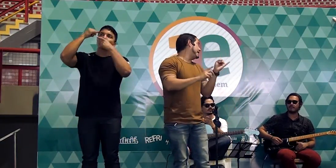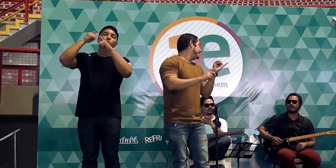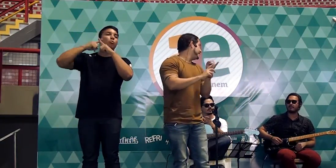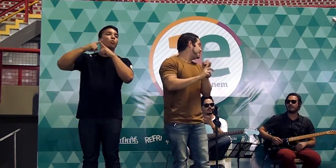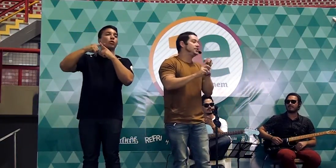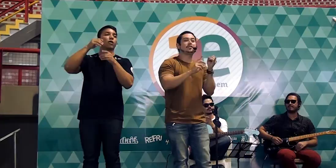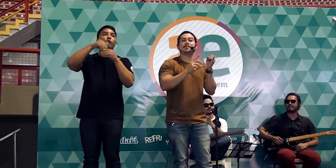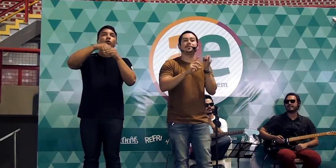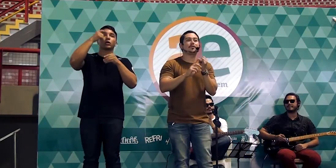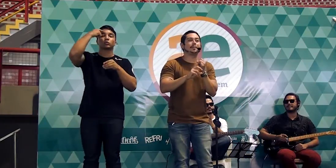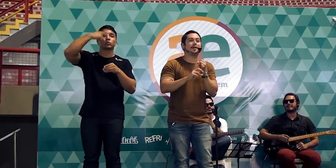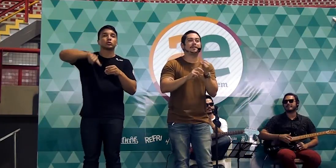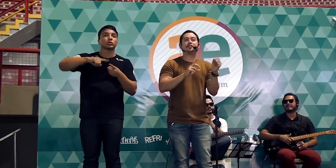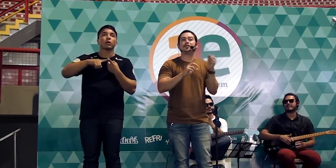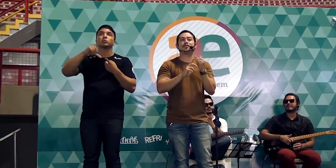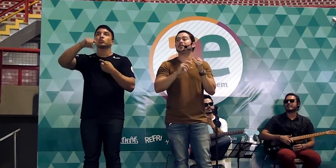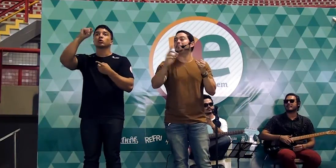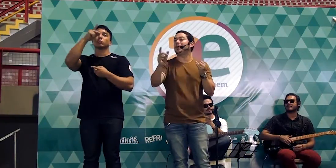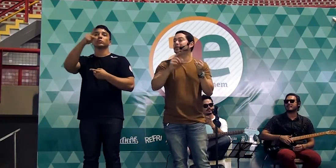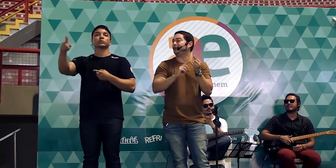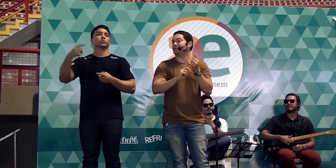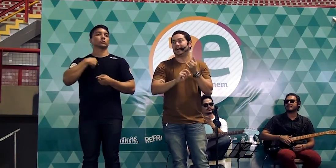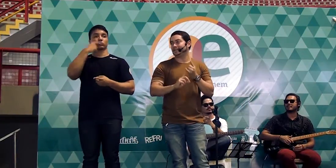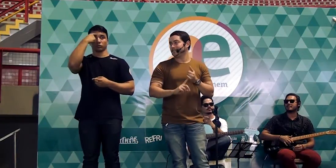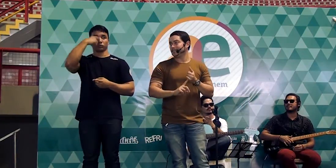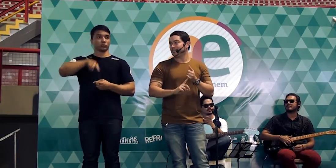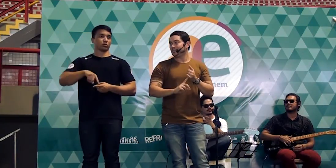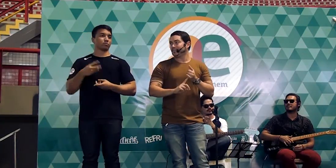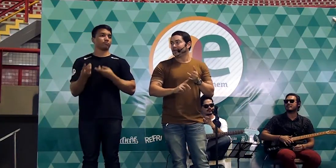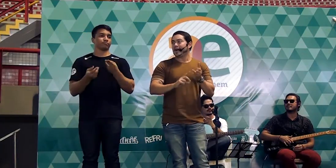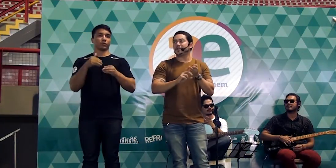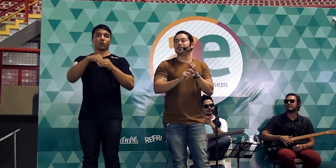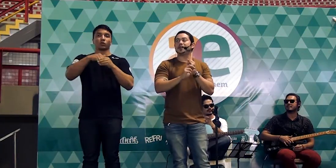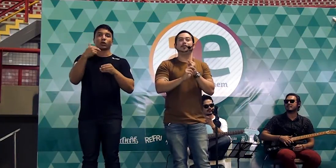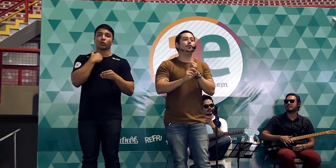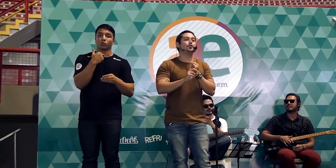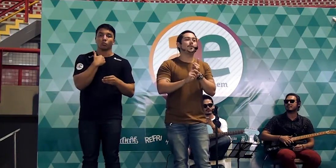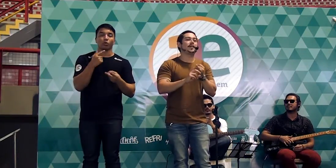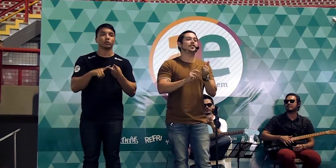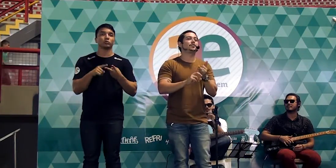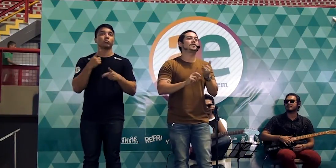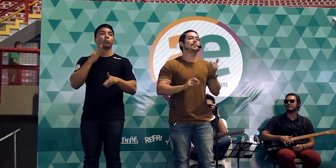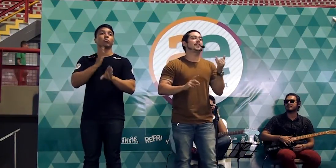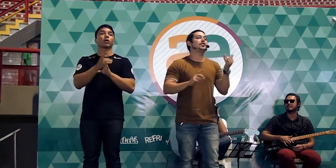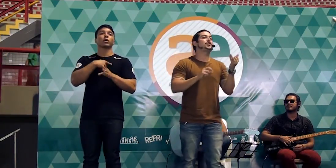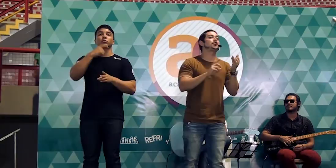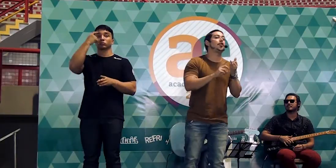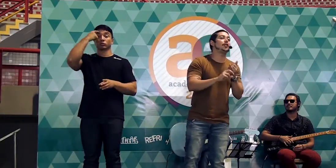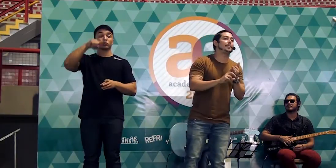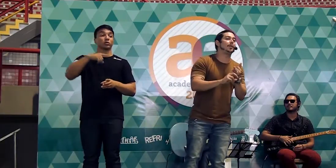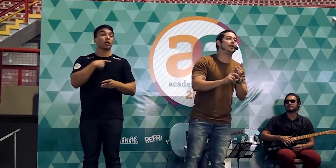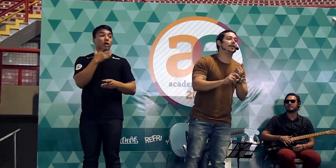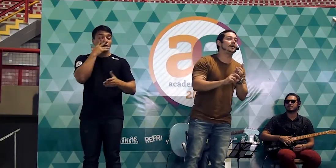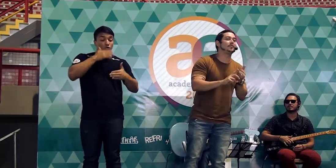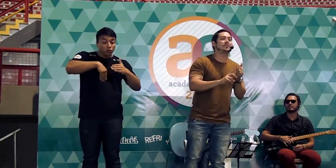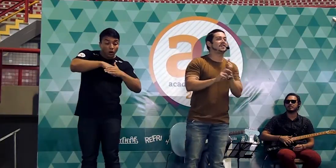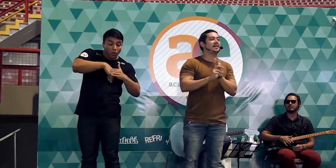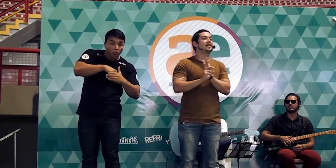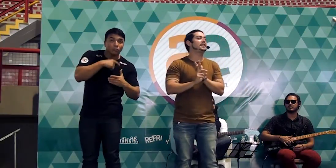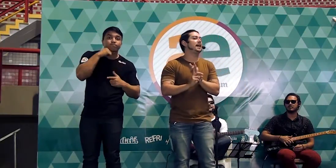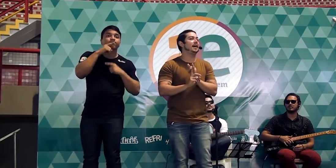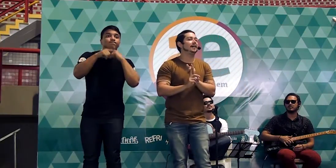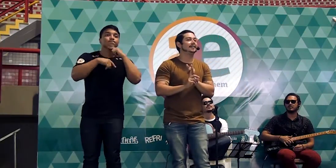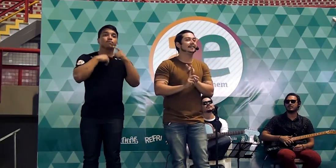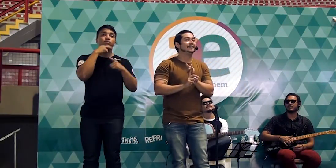sabia votar. A gente não sabe escolher presidente, então a gente não pode votar. A gente era inútil porque a gente não sabe. A gente joga a bola e não